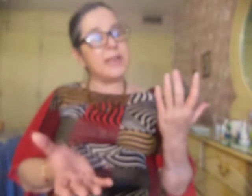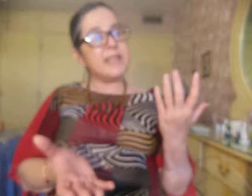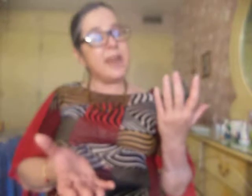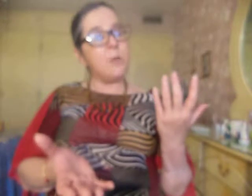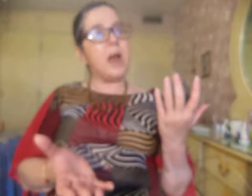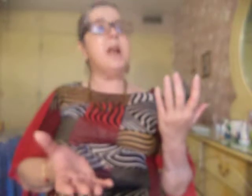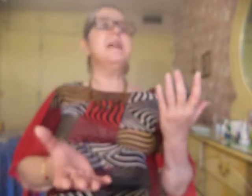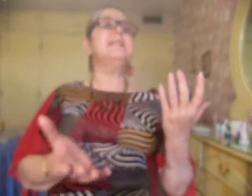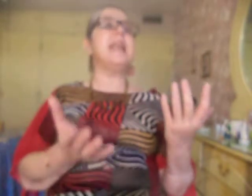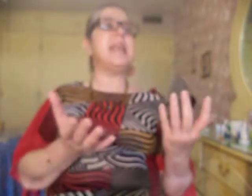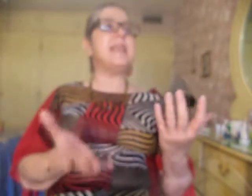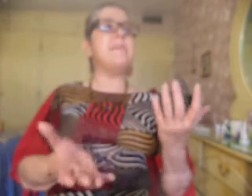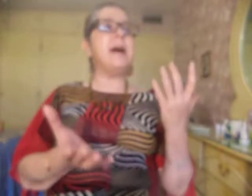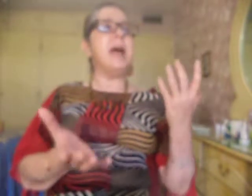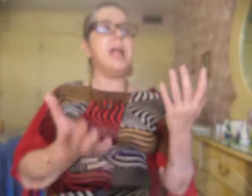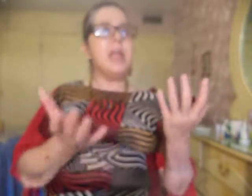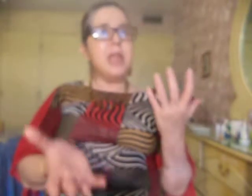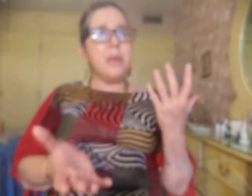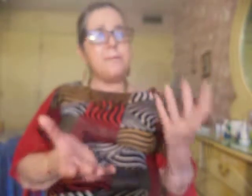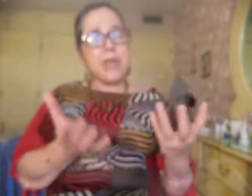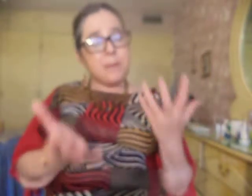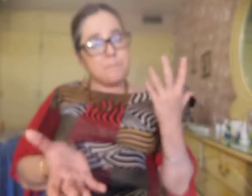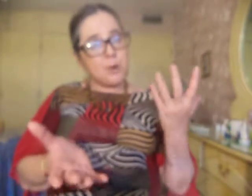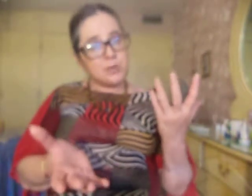en agua, se le llama